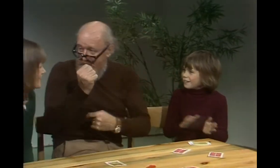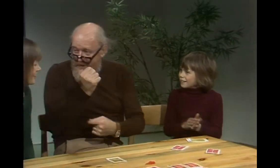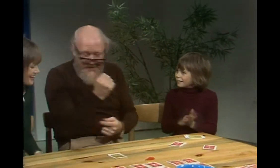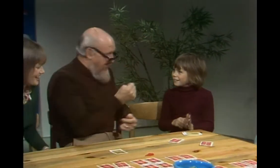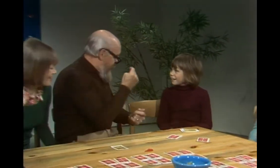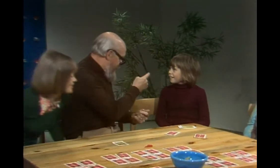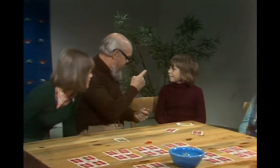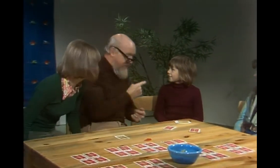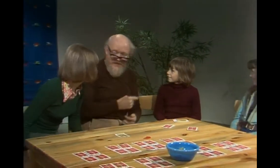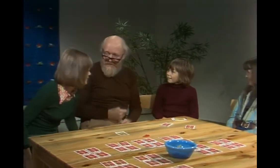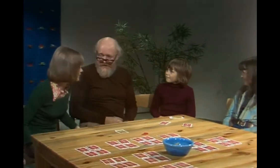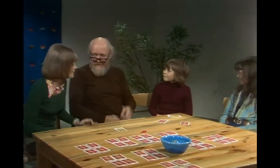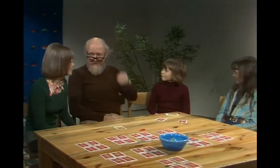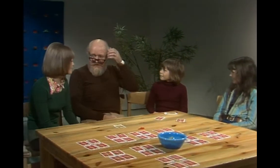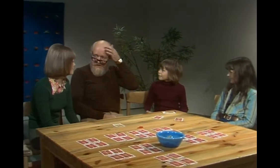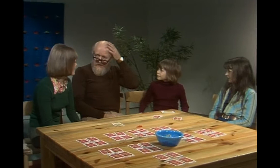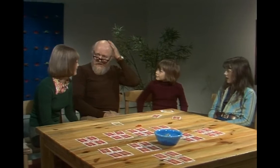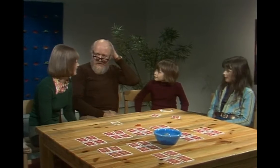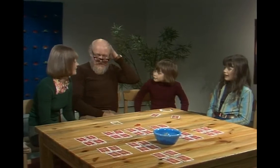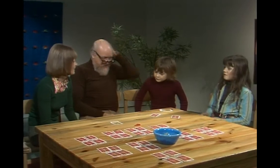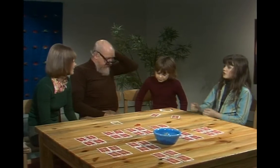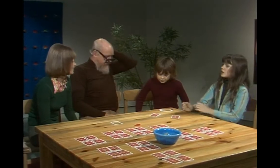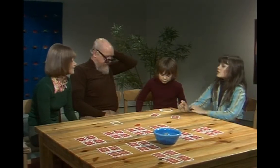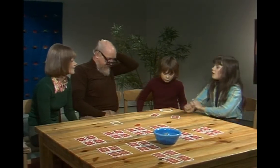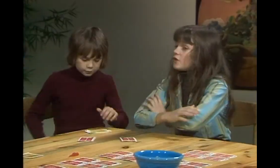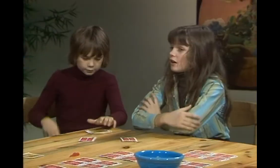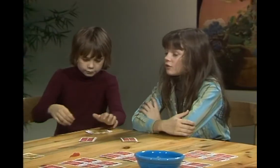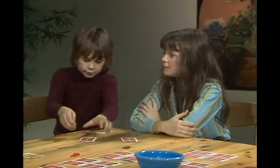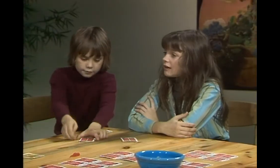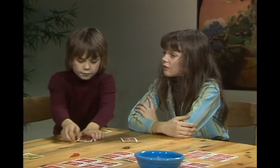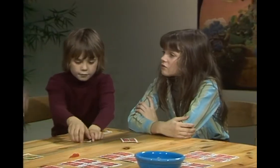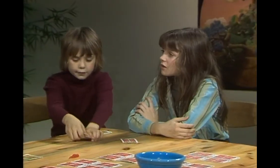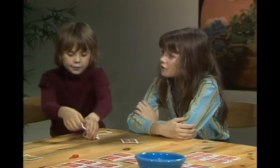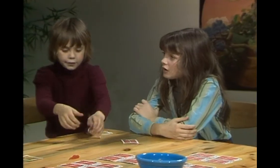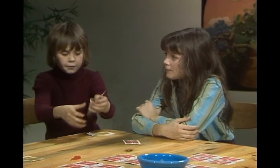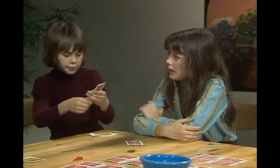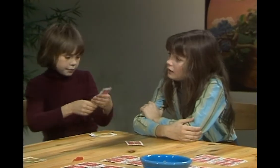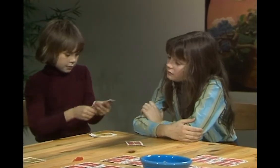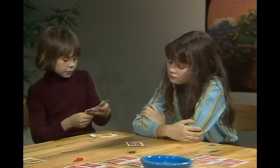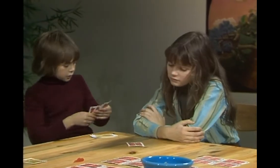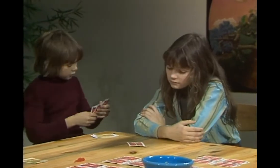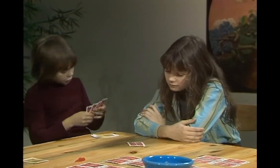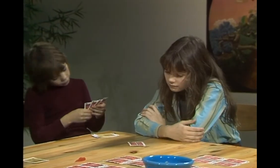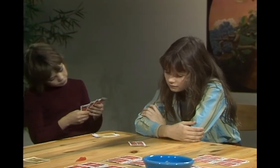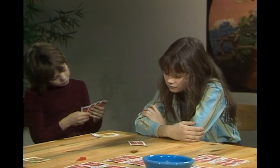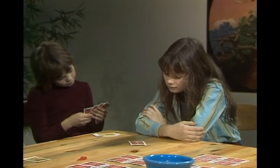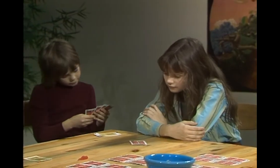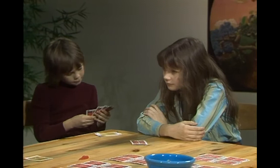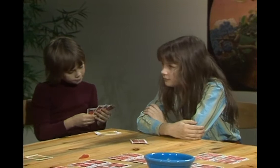Ja, men då nu, kan vi nu är det väl min tur i alla fall. Nej, först ska jag få höra, så det är matte som ska få höra ja. Mig. Ja, visst. Ja. Det går åt det hållet, ja. Ja. Ja,